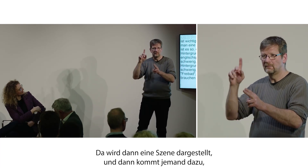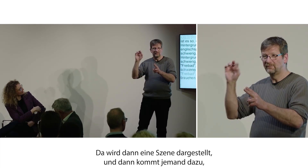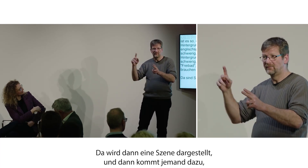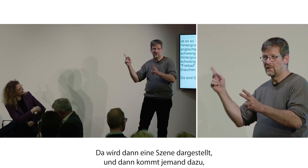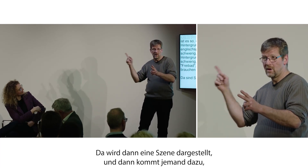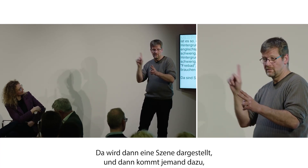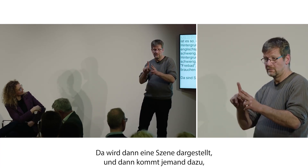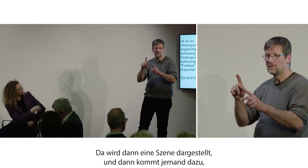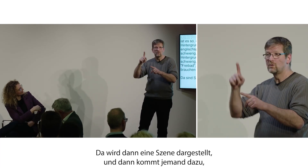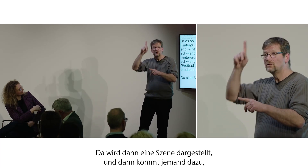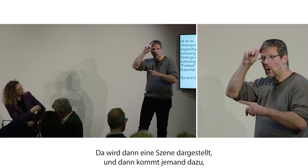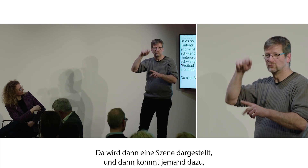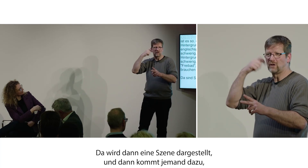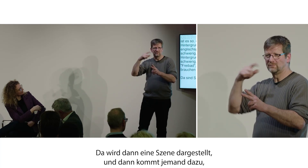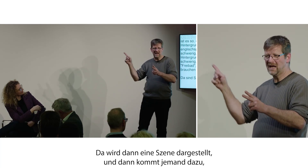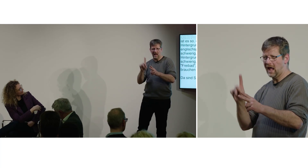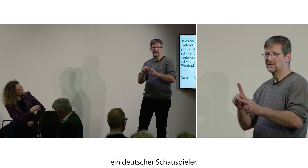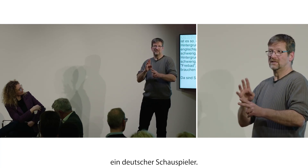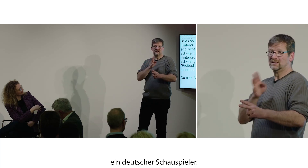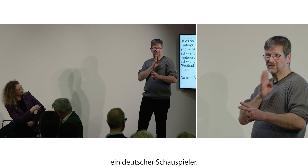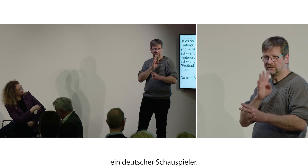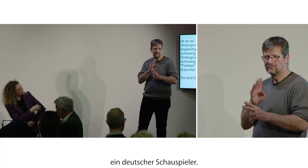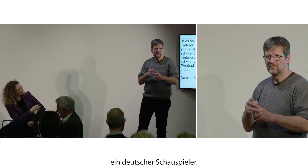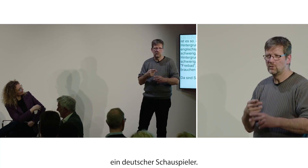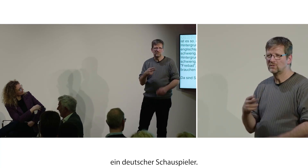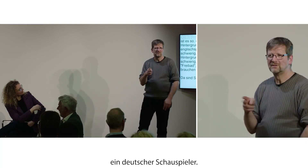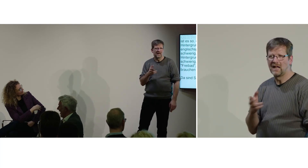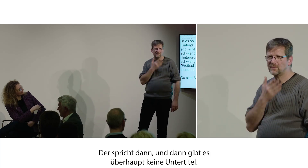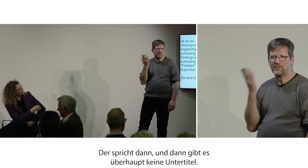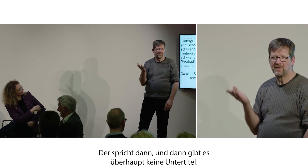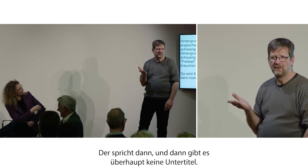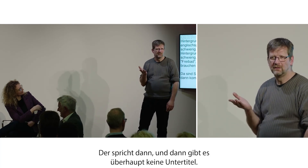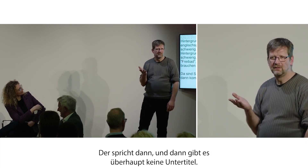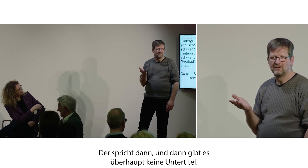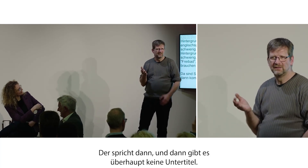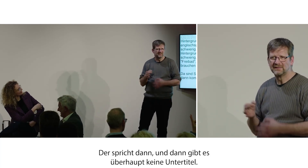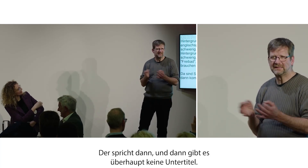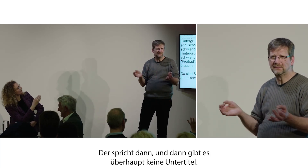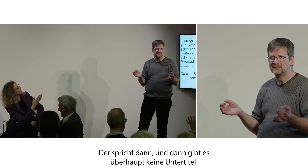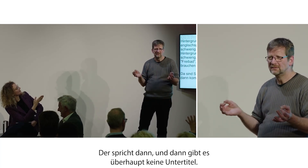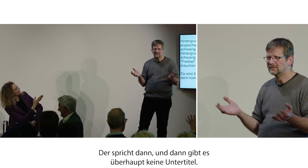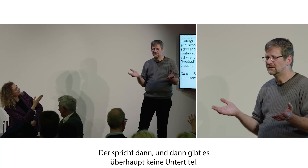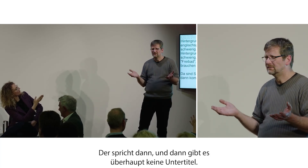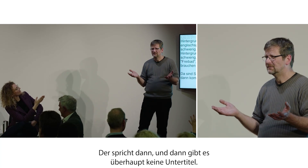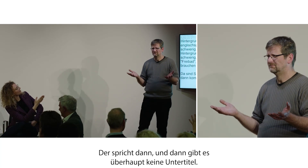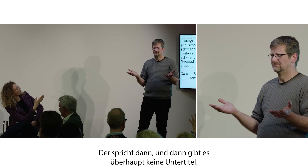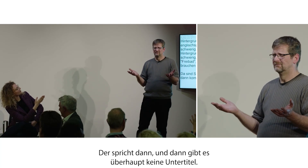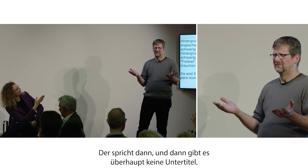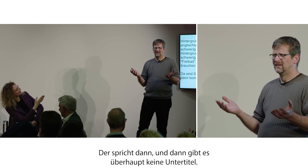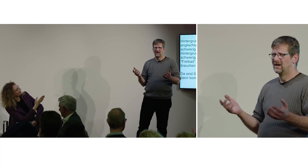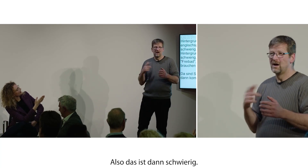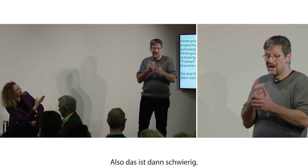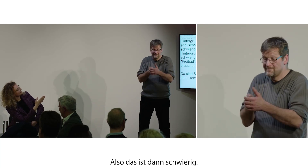Szene dargestellt und dann kommt jemand dazu, ein deutscher Schauspieler, der spricht dann, und dann gibt es aber überhaupt keine